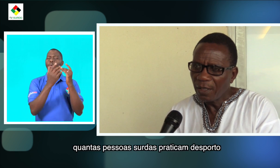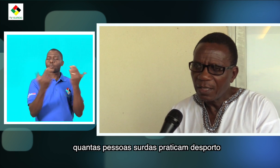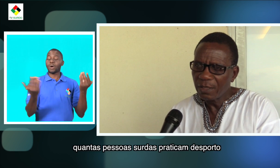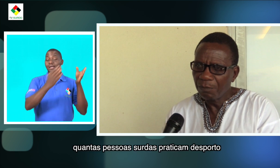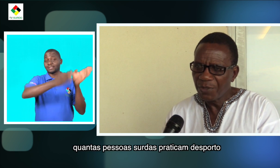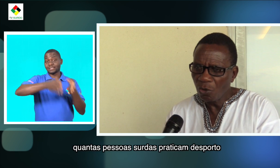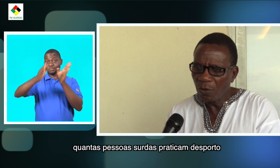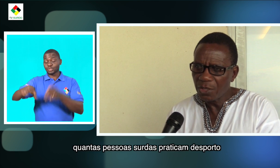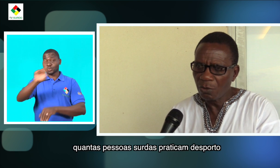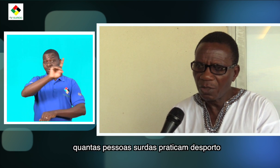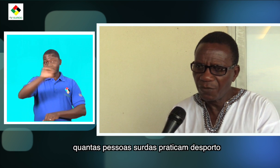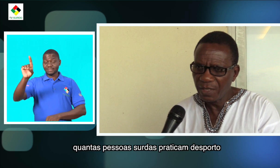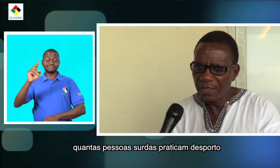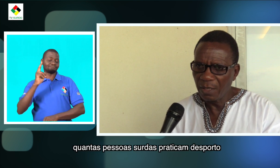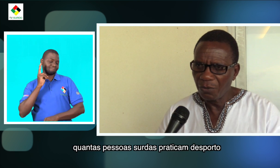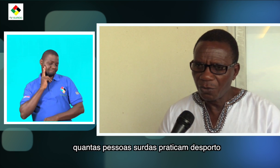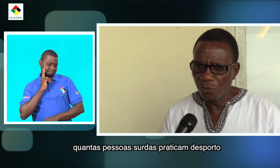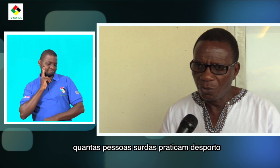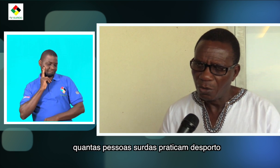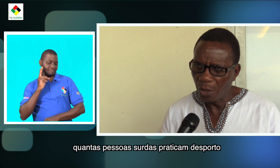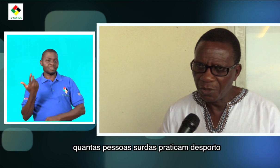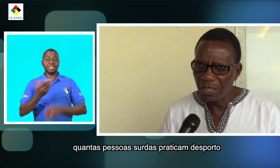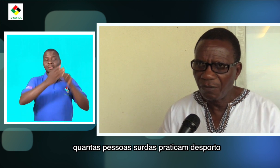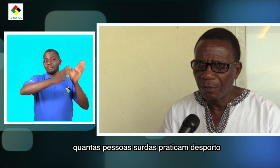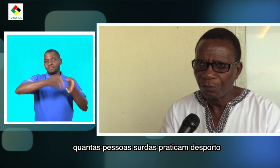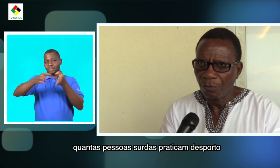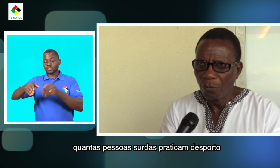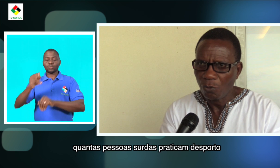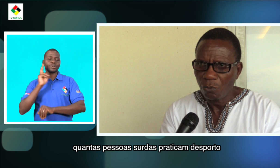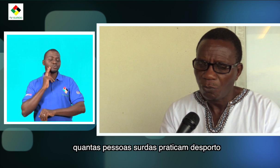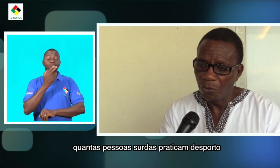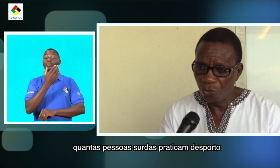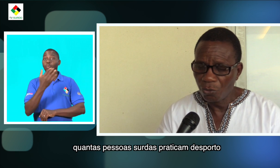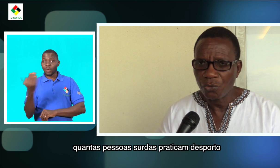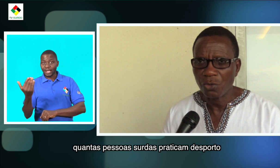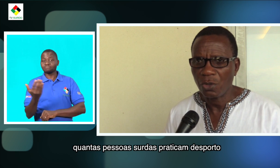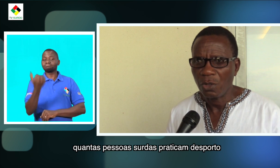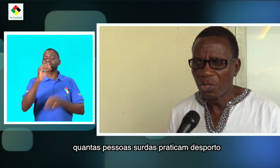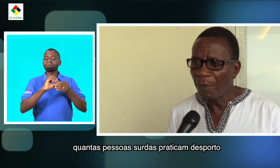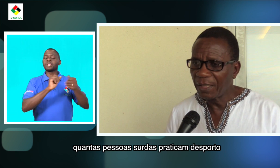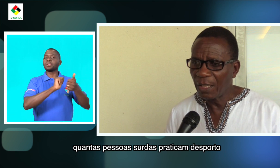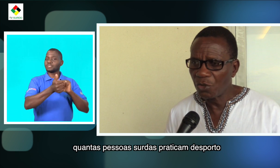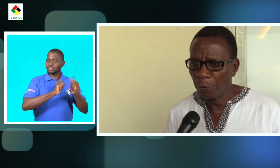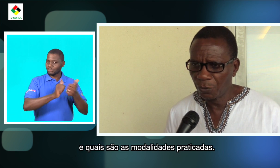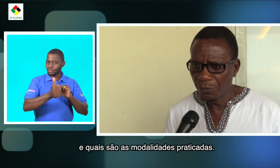quantas pessoas com deficiência auditiva, quantos surdos, estão a praticar o desporto.